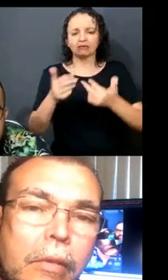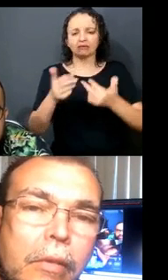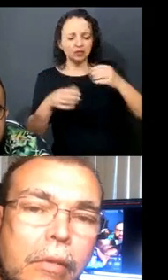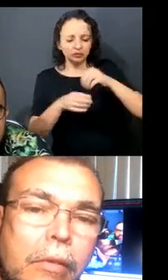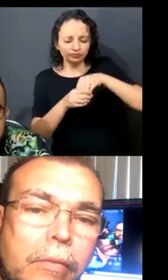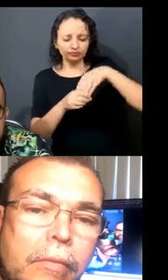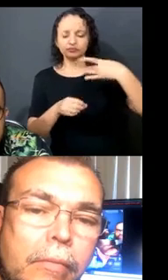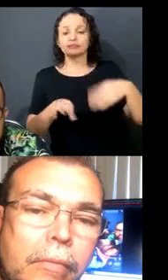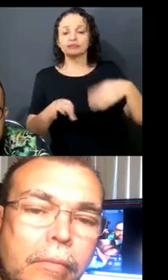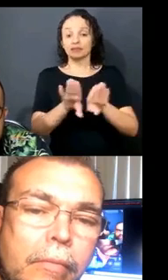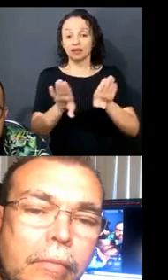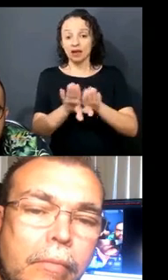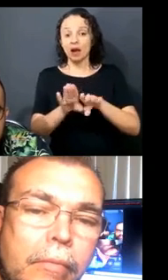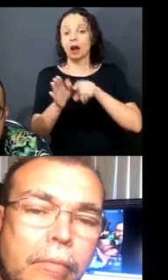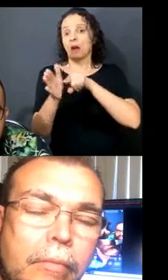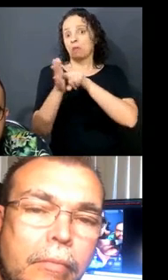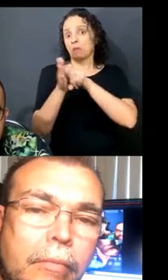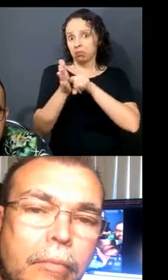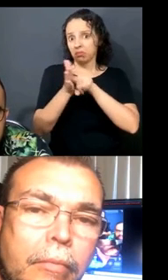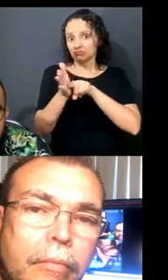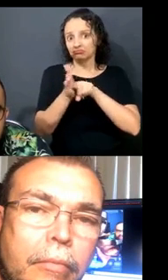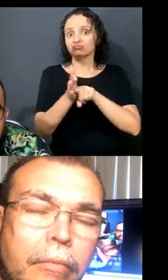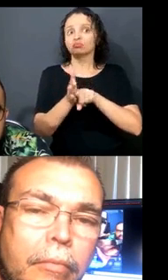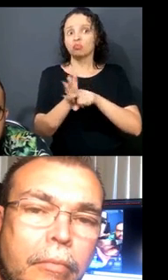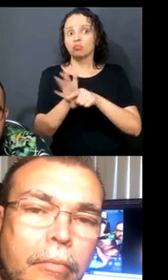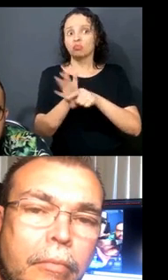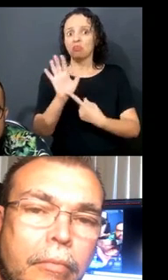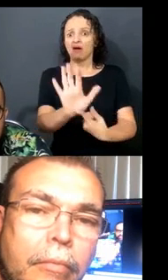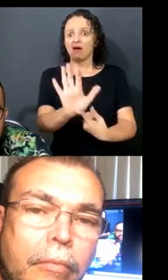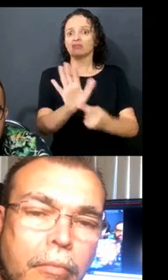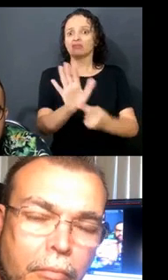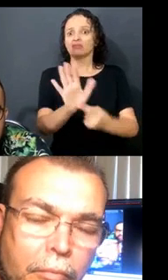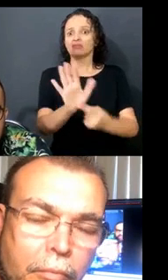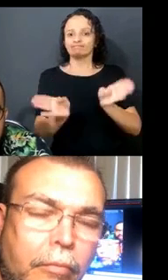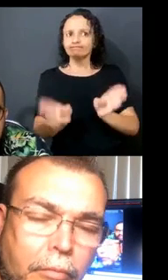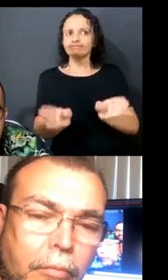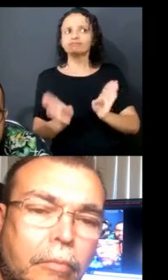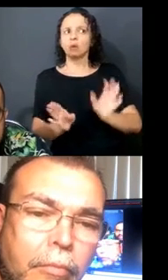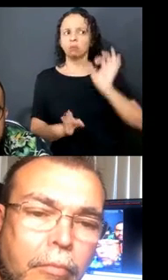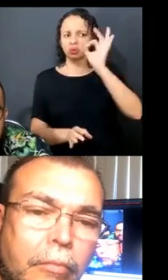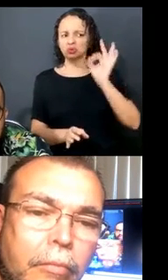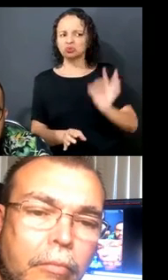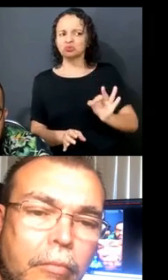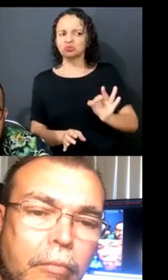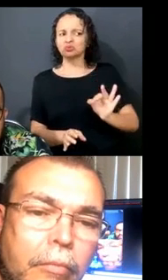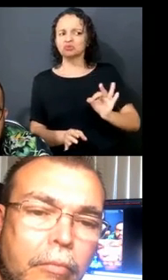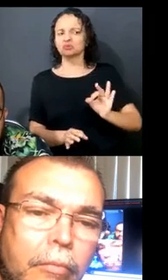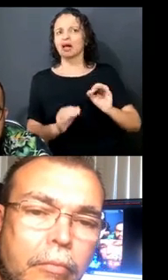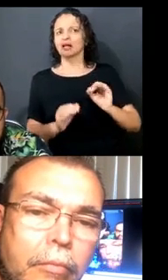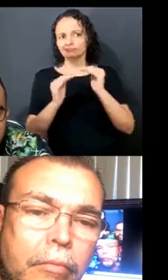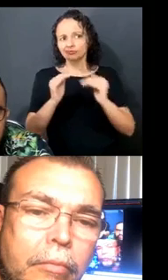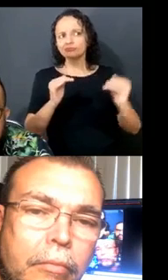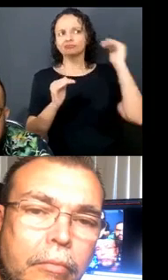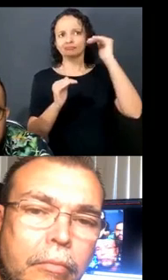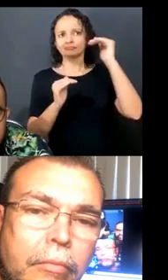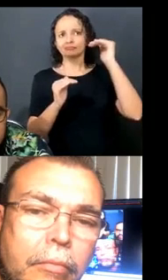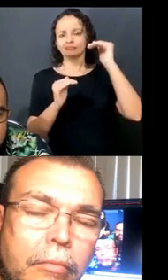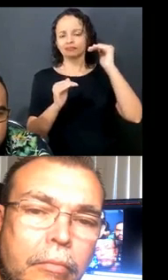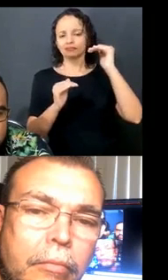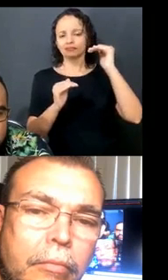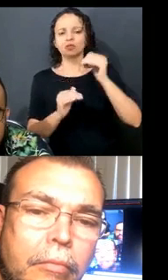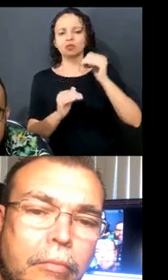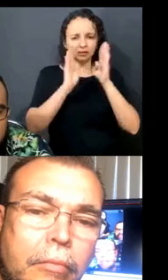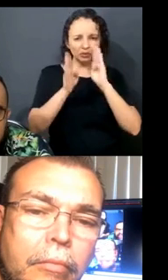conteúdos, assim, até sai nas pesquisas isso aí como um número muito alto, né? Em comparação ao mundo,